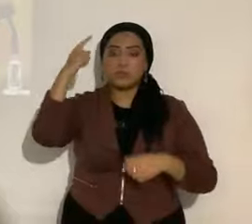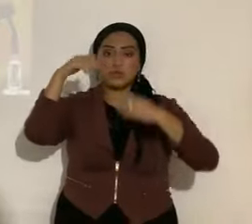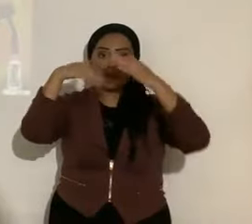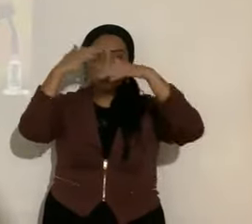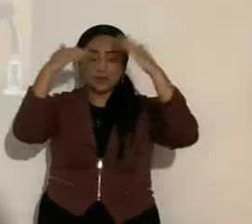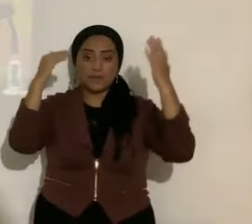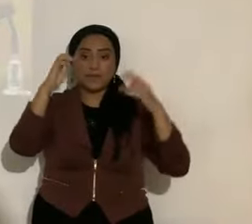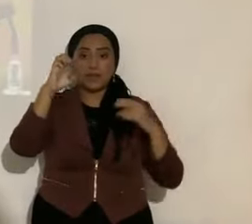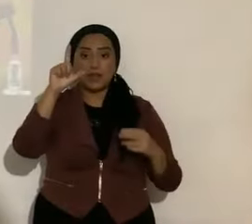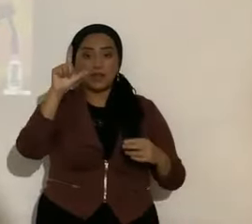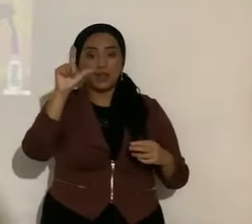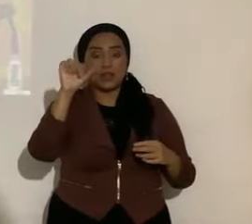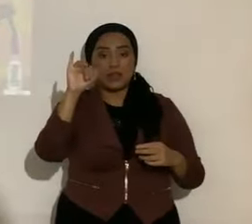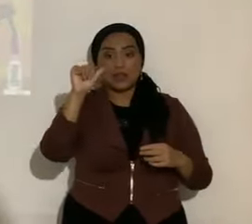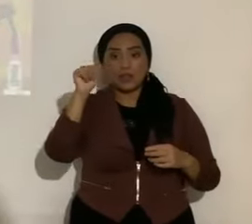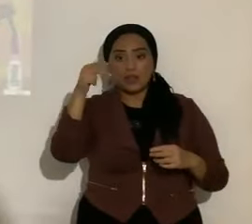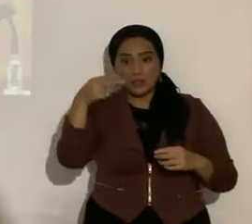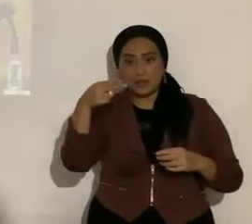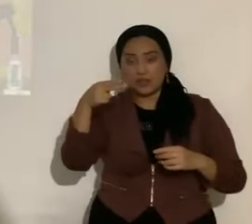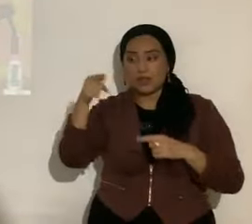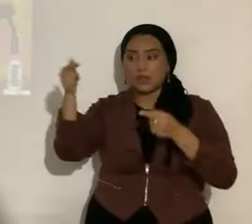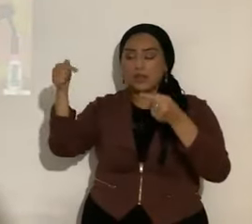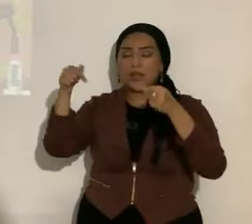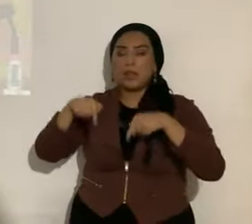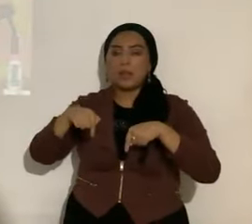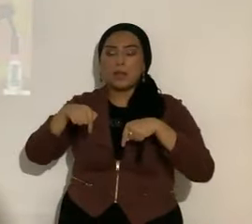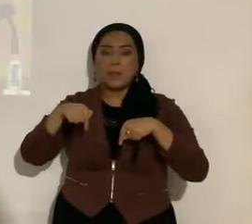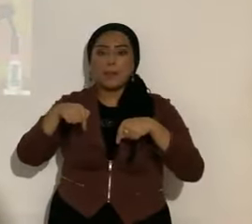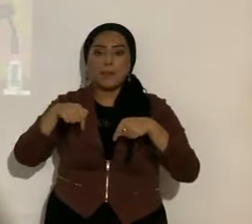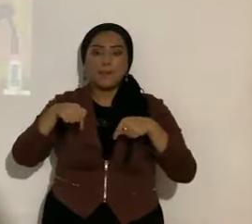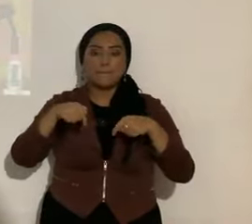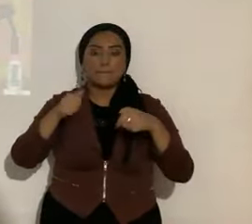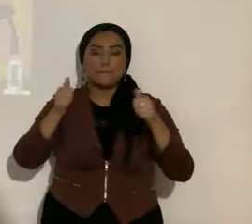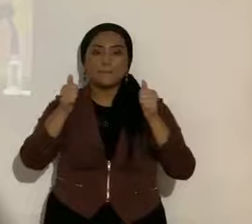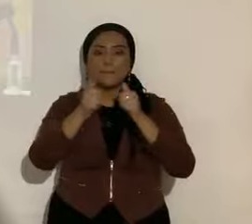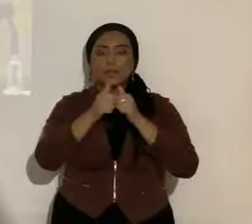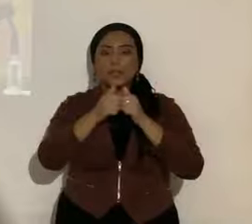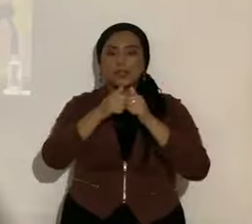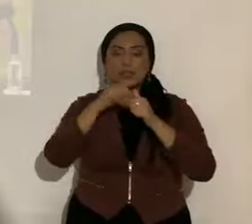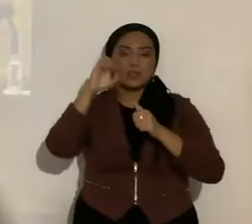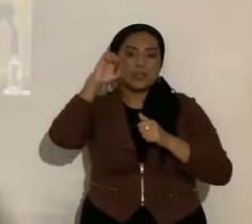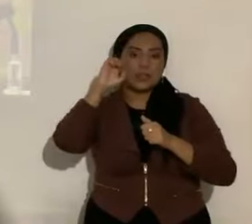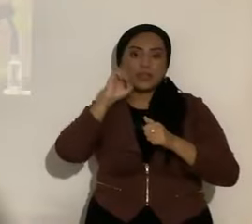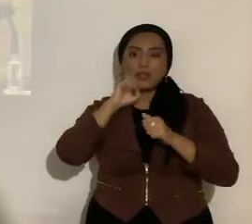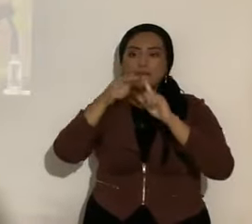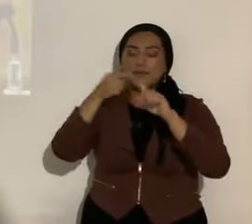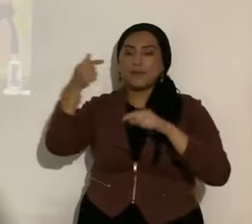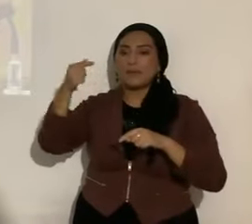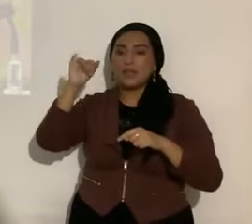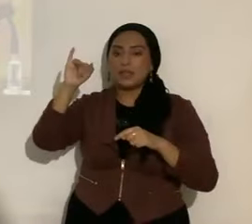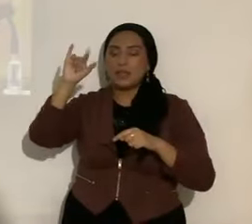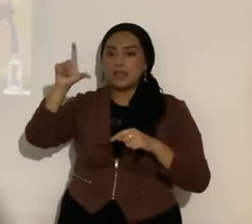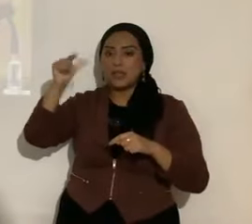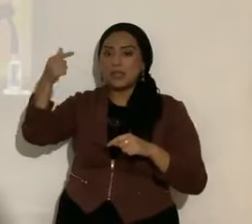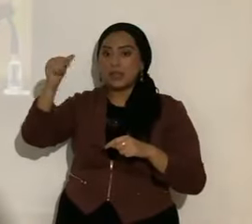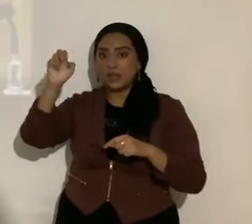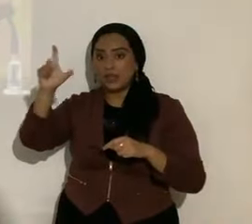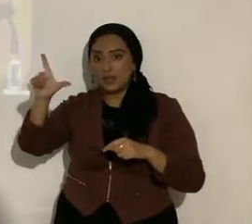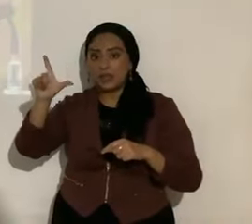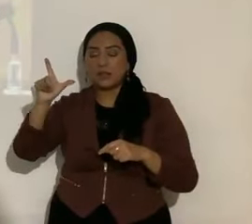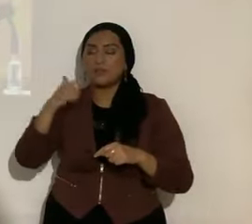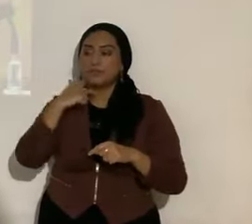cielo, Eliyahu, venía con Eliseo de Gilgal. Bueno, y dijo Elías a